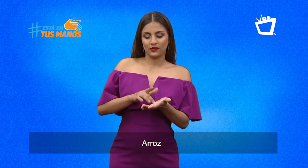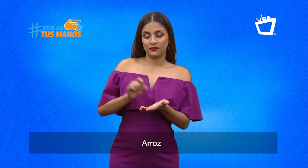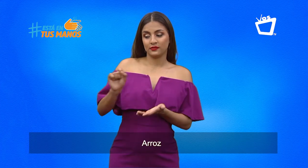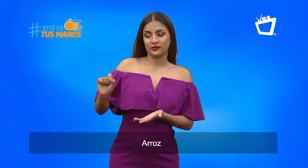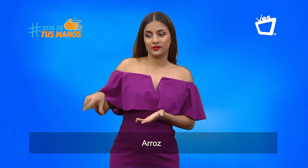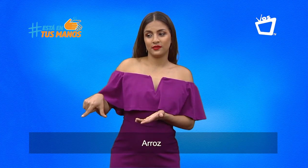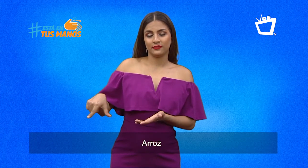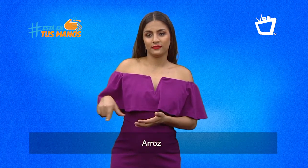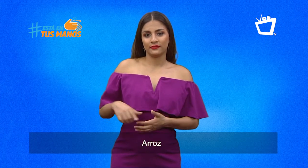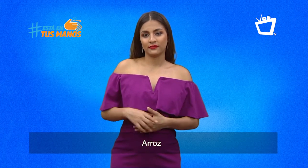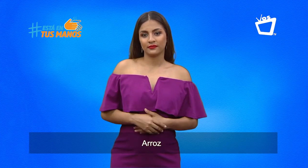arroz